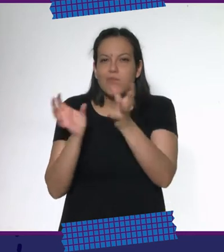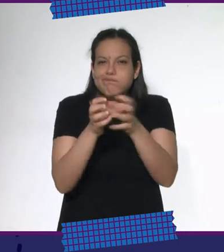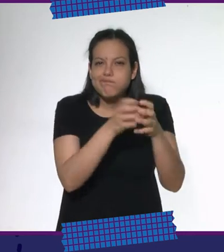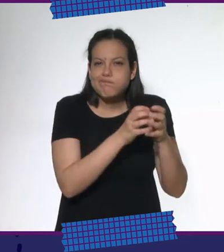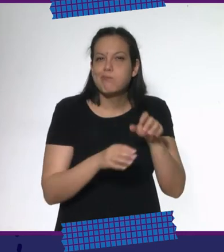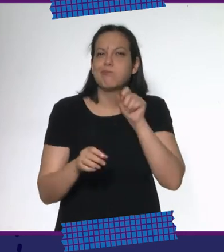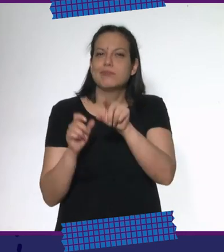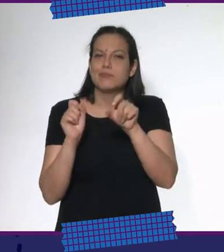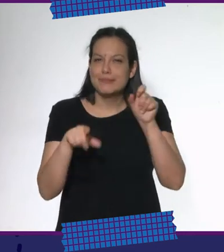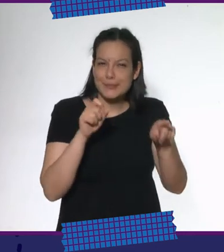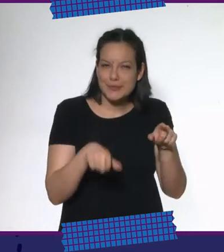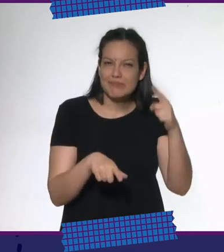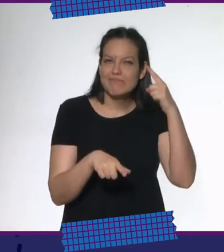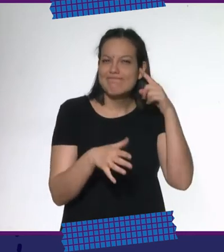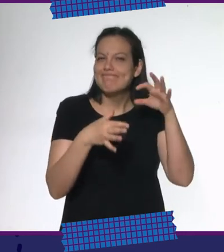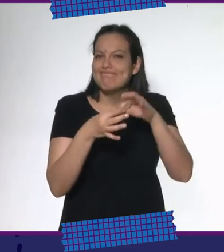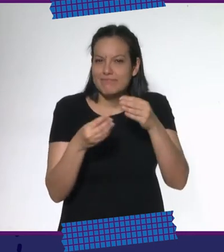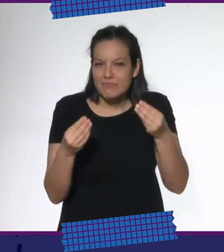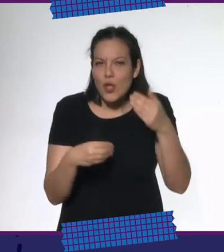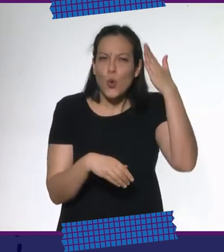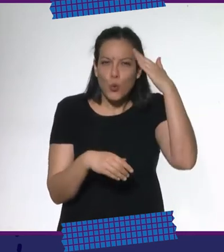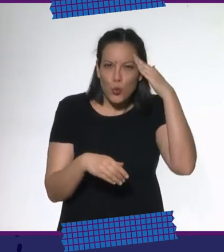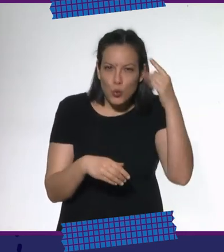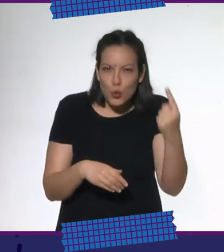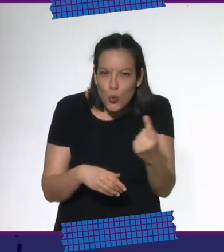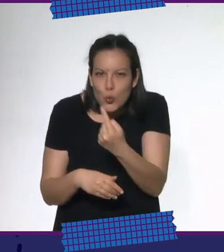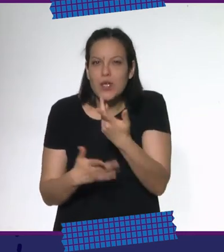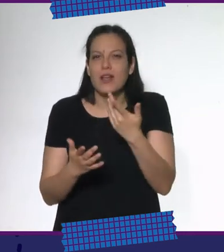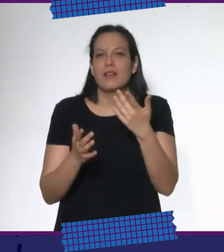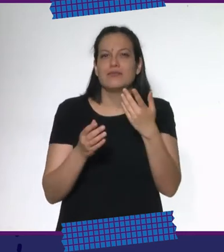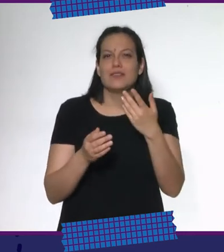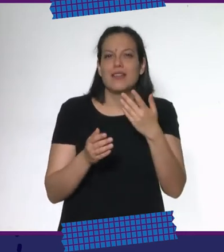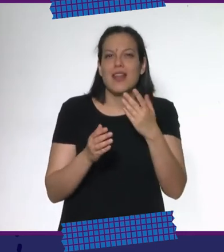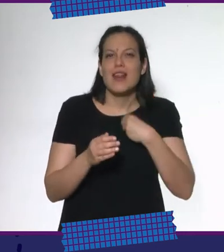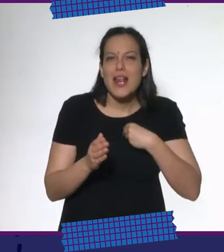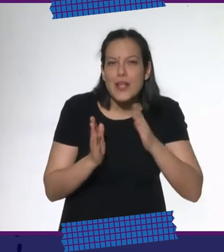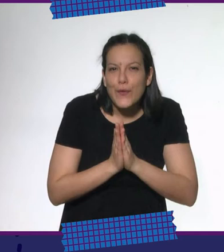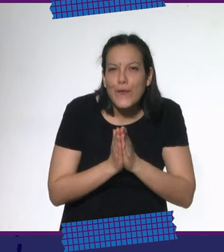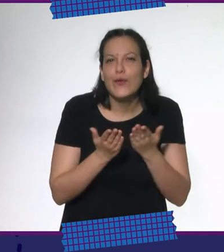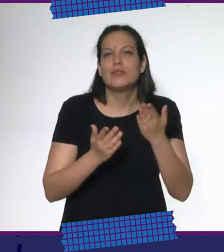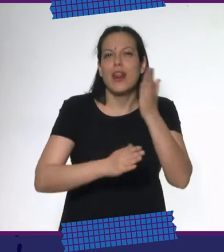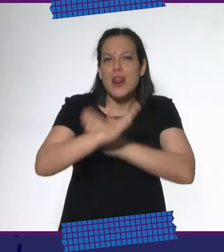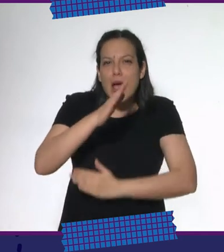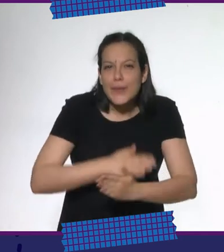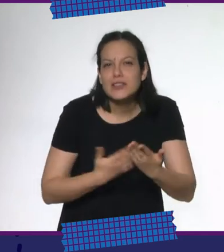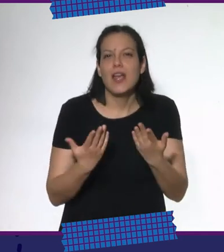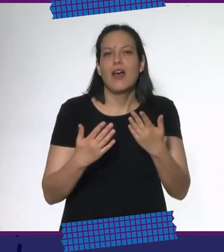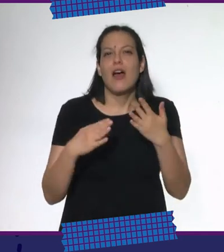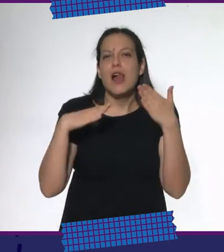específica, teniendo en cuenta la cultura, la religión, la diversidad funcional, el idioma, la